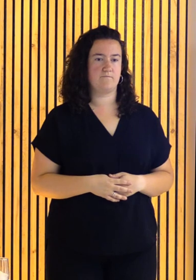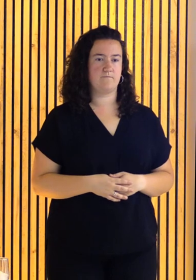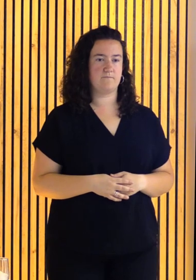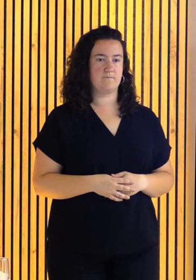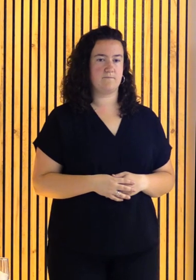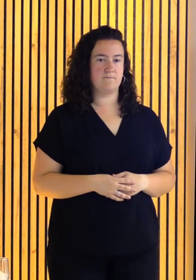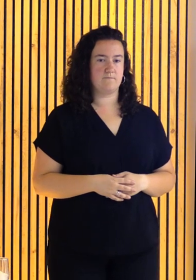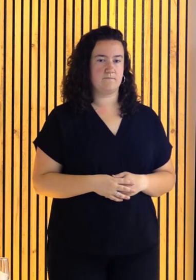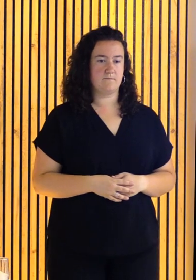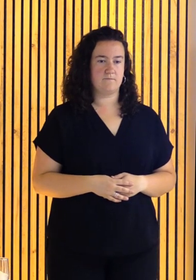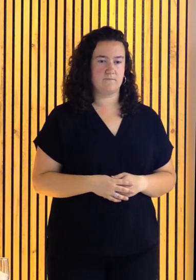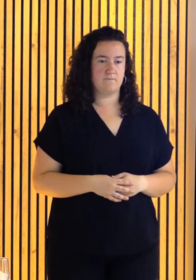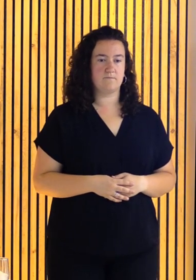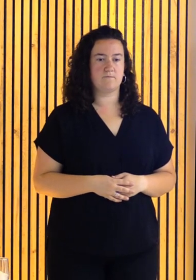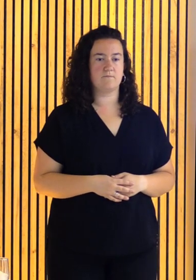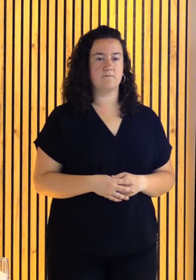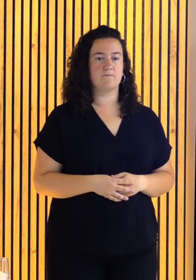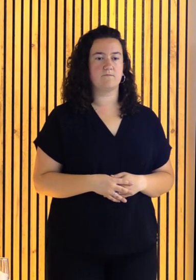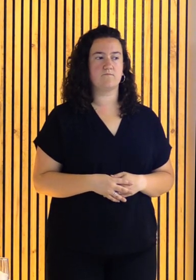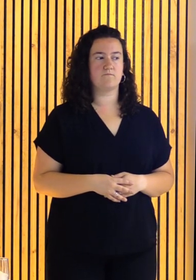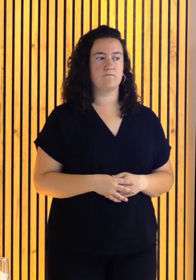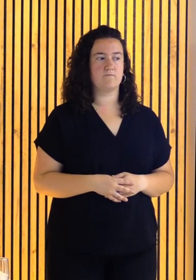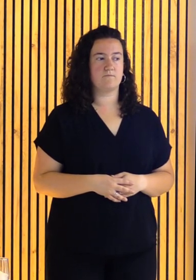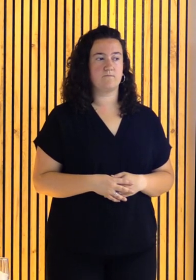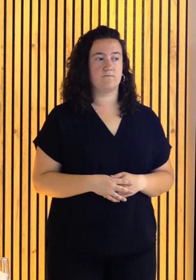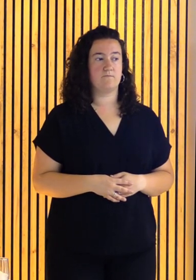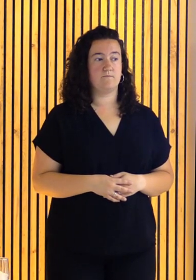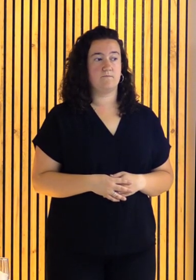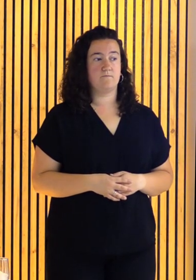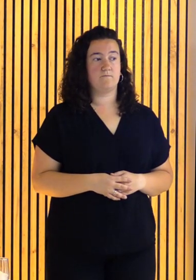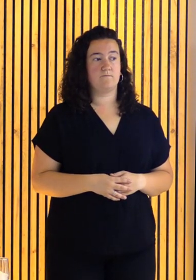Bale, bueno, orduan, hau guztia pixka bat ikusita,